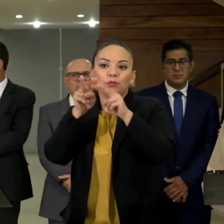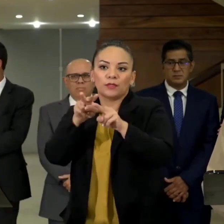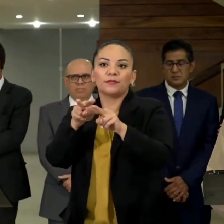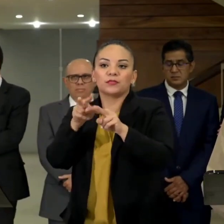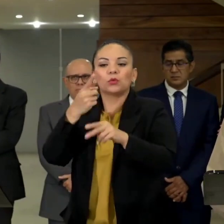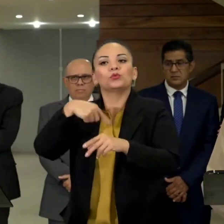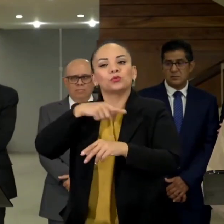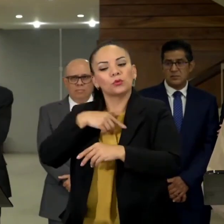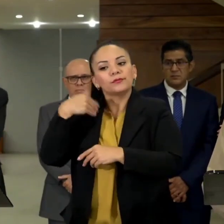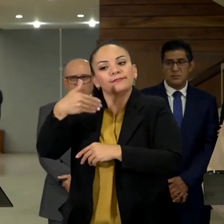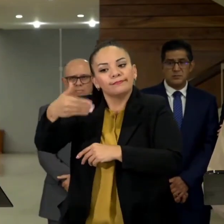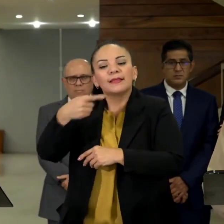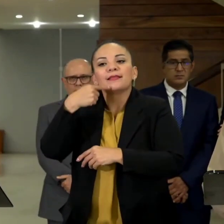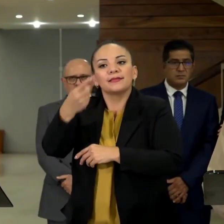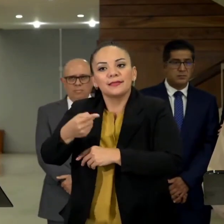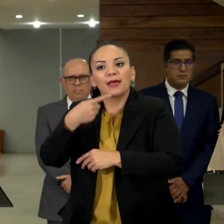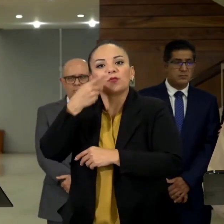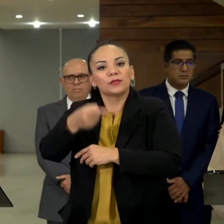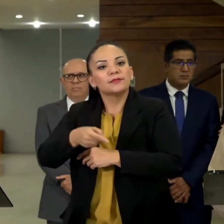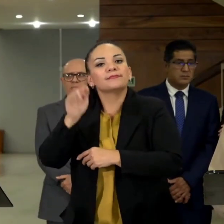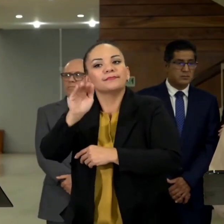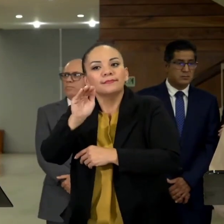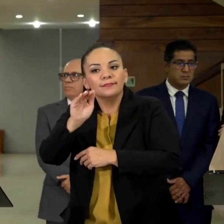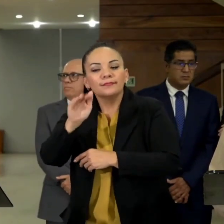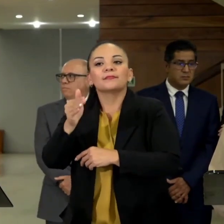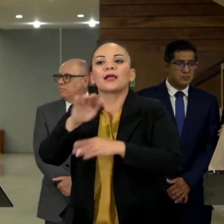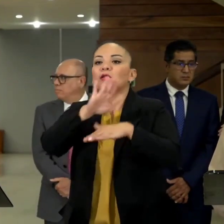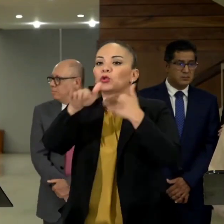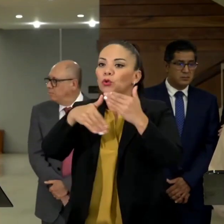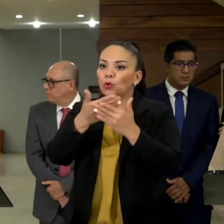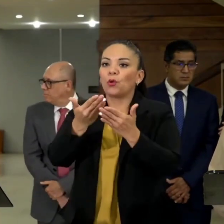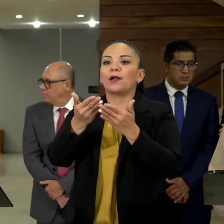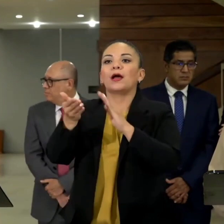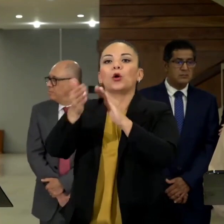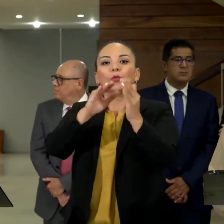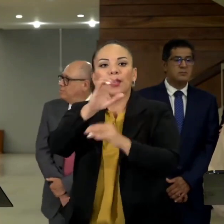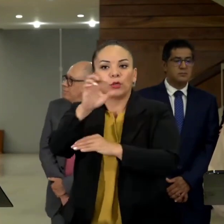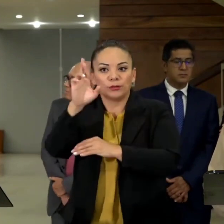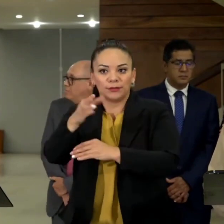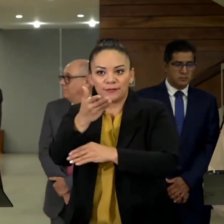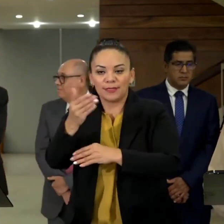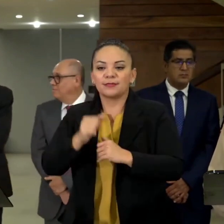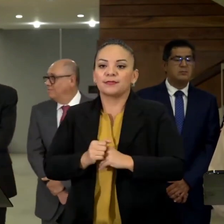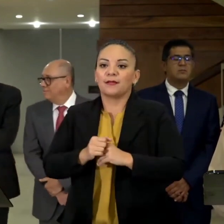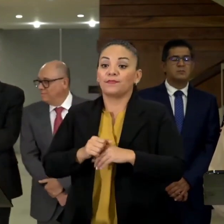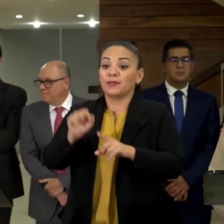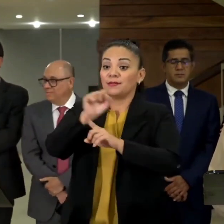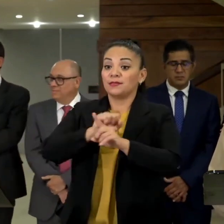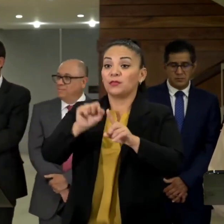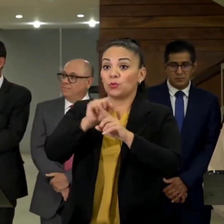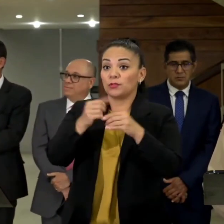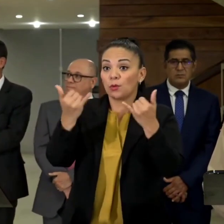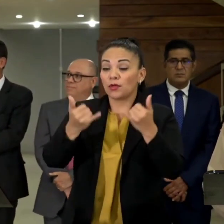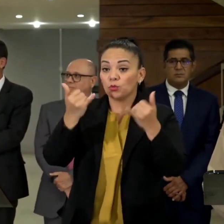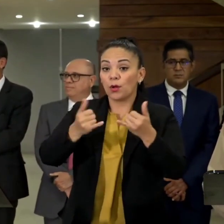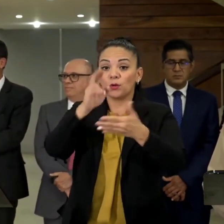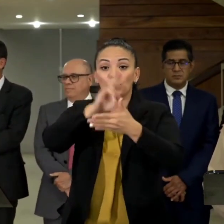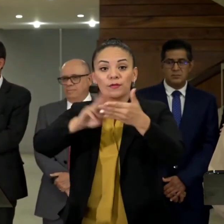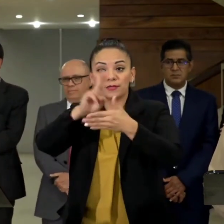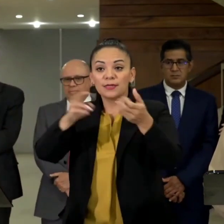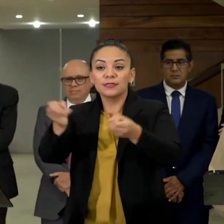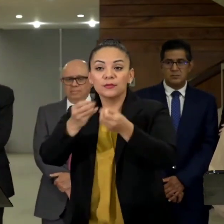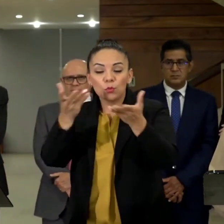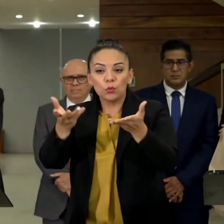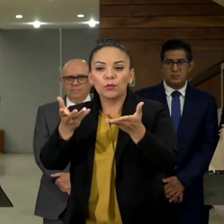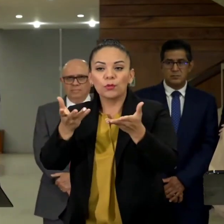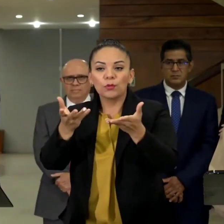hemos venido haciendo, alertando a la comunidad costarricense de que la condición en que hoy nos encontramos las universidades